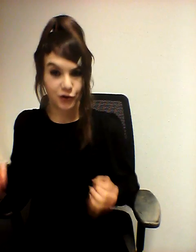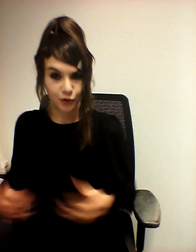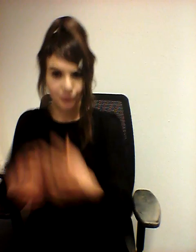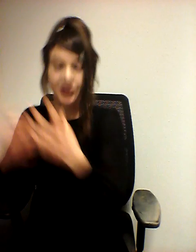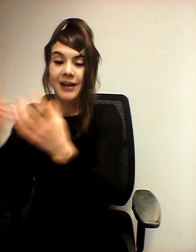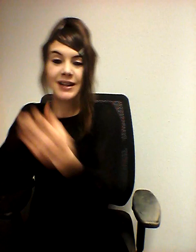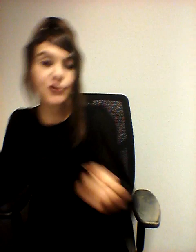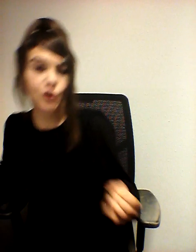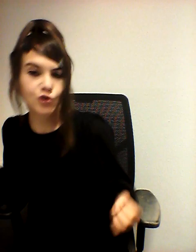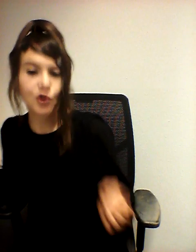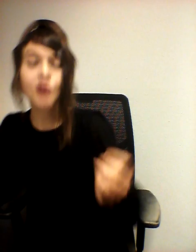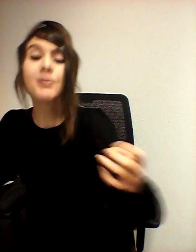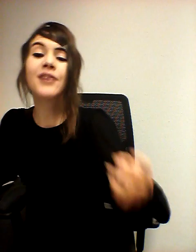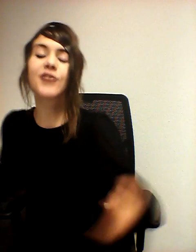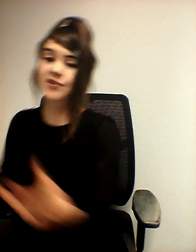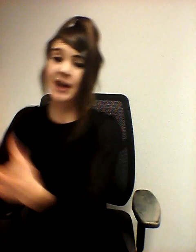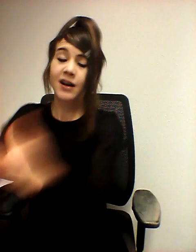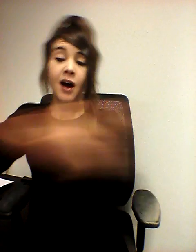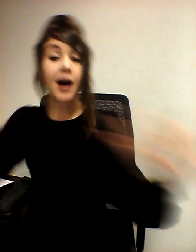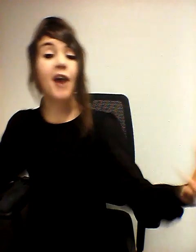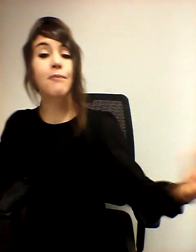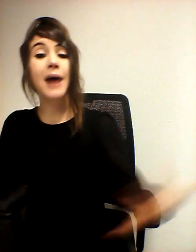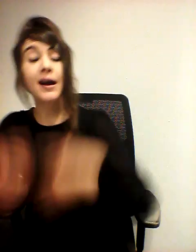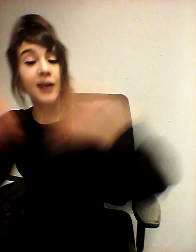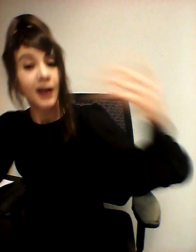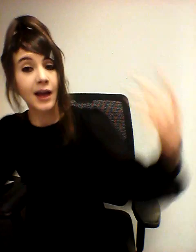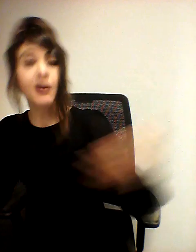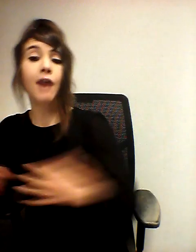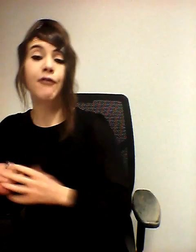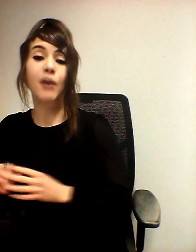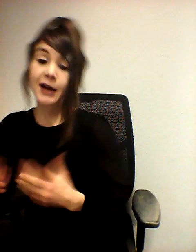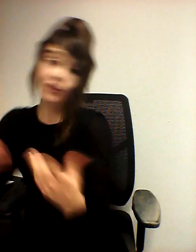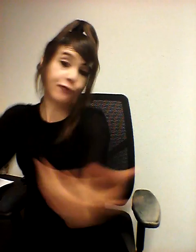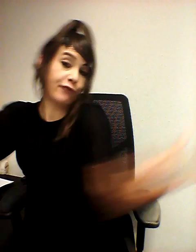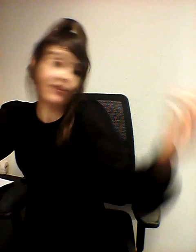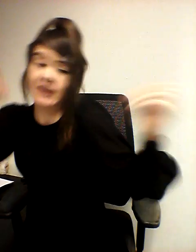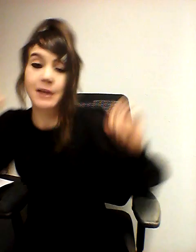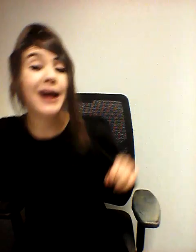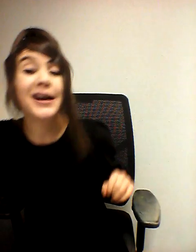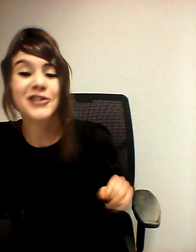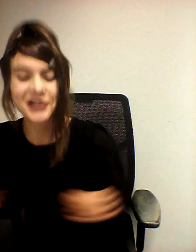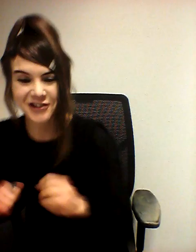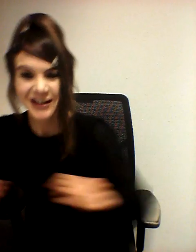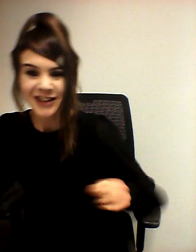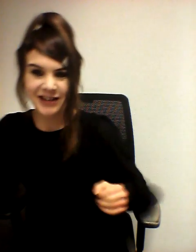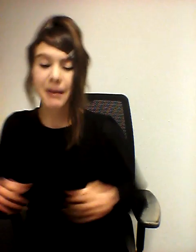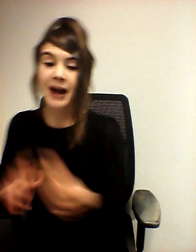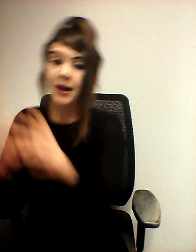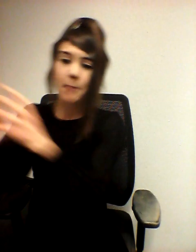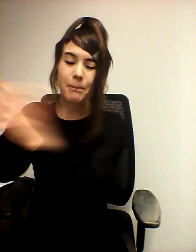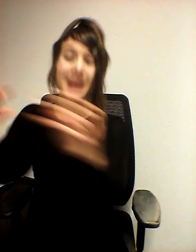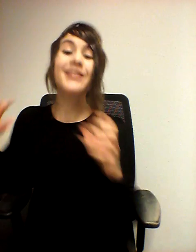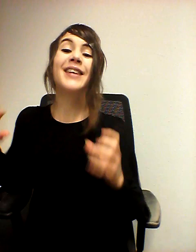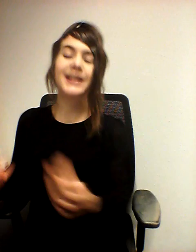genoemd. Lysosomen, dat zijn afbraak- en afvalblaasjes, verteerblaasjes, zeg maar, binnen in